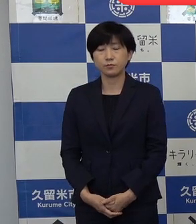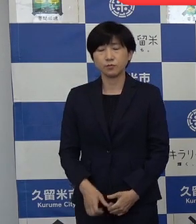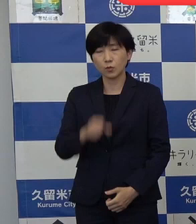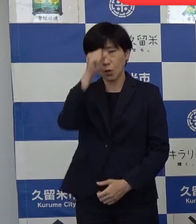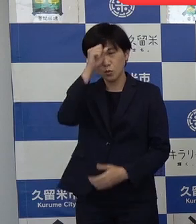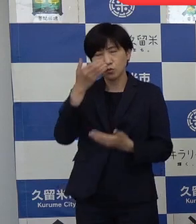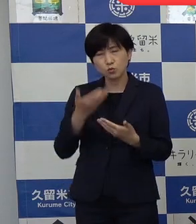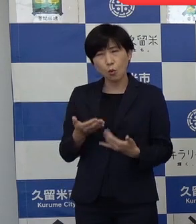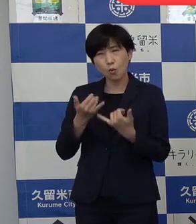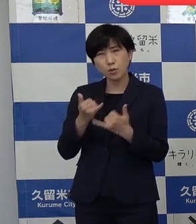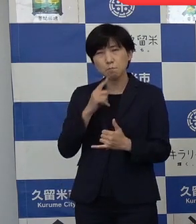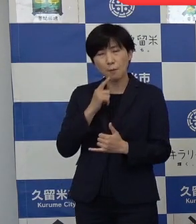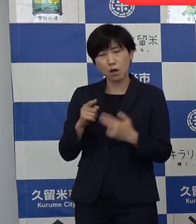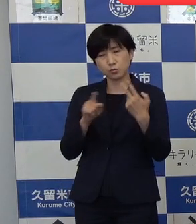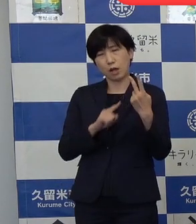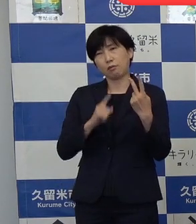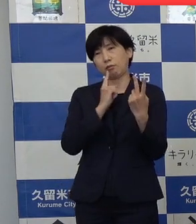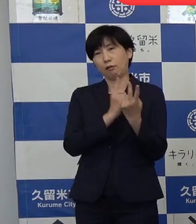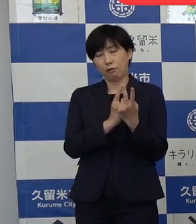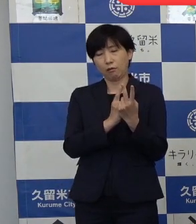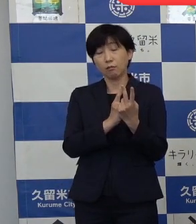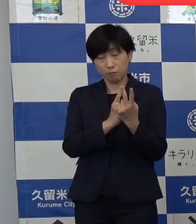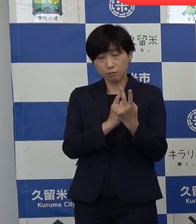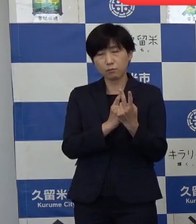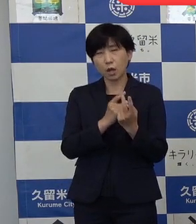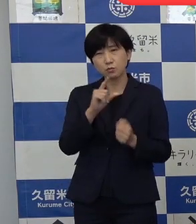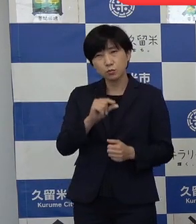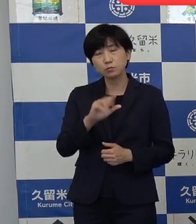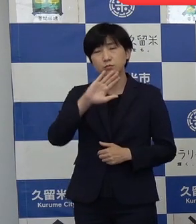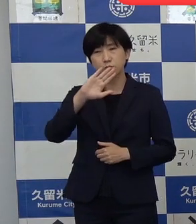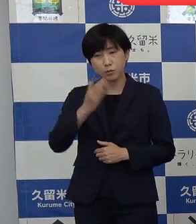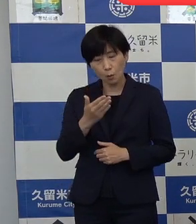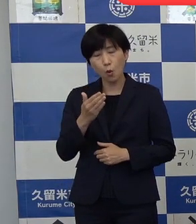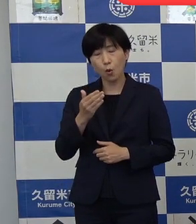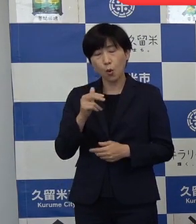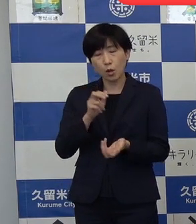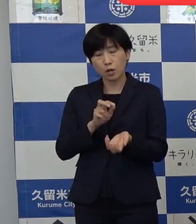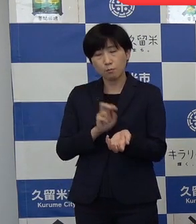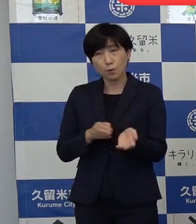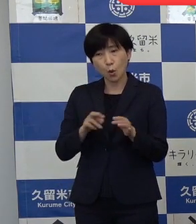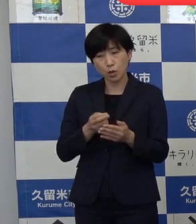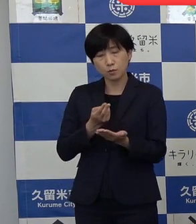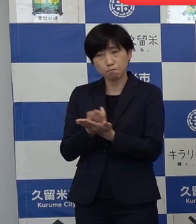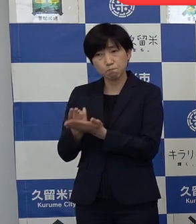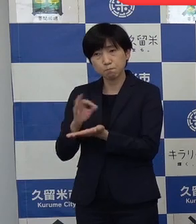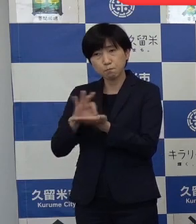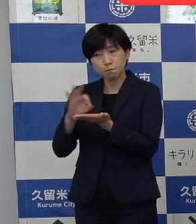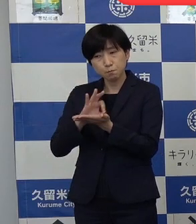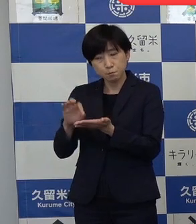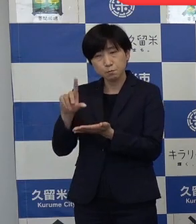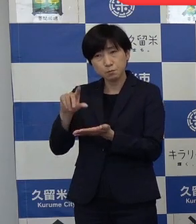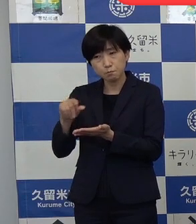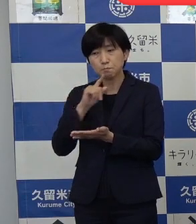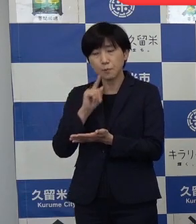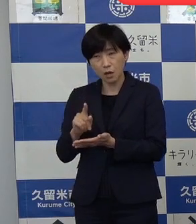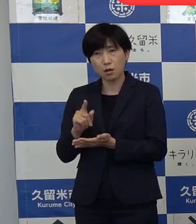は2名と多くはありませんけれども、市内の病床使用率を見ますと、すでに